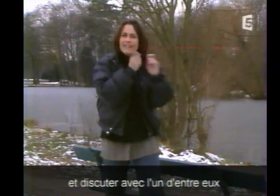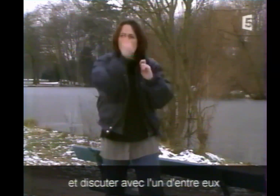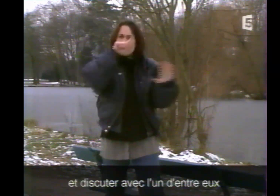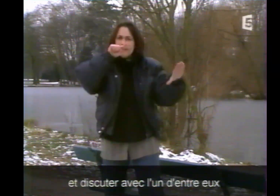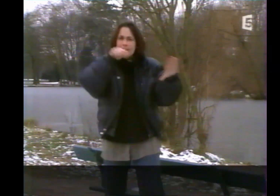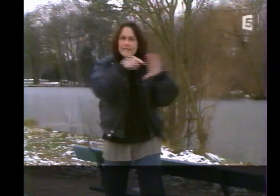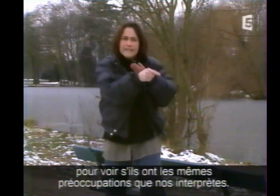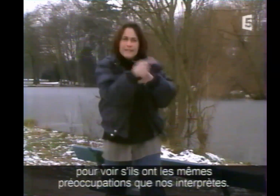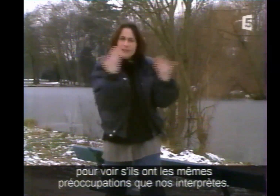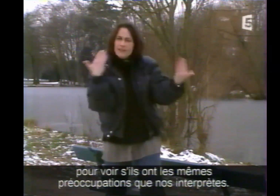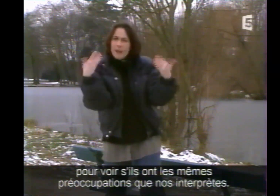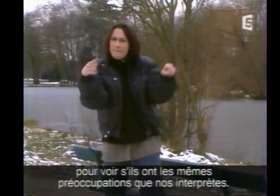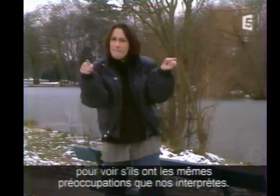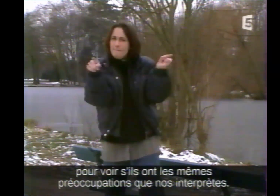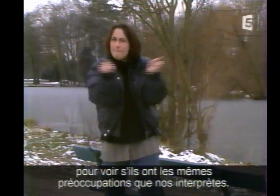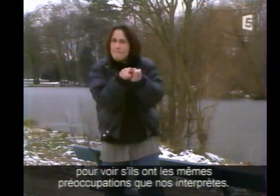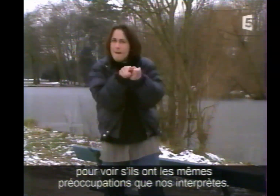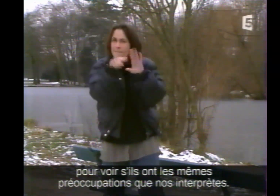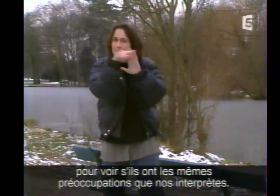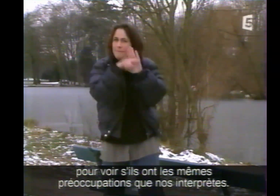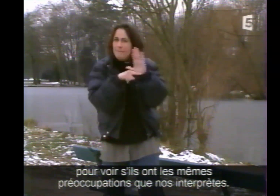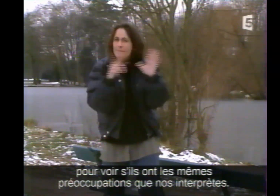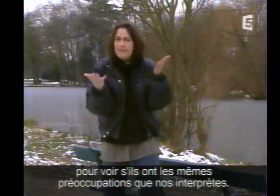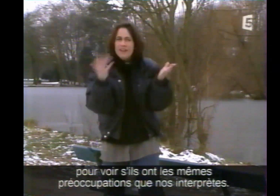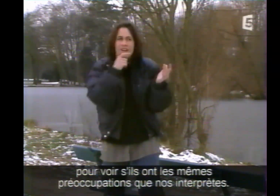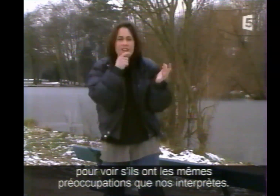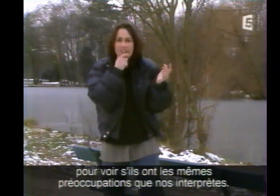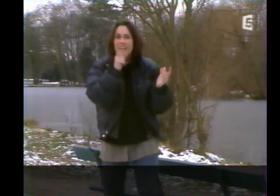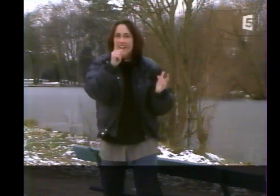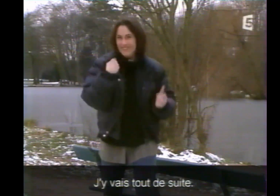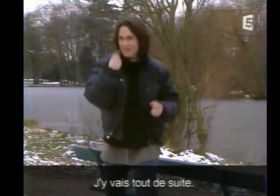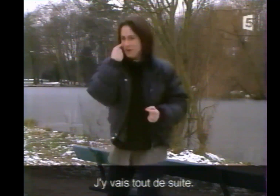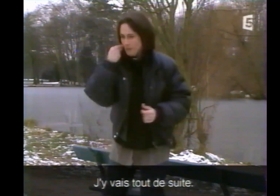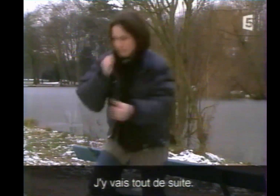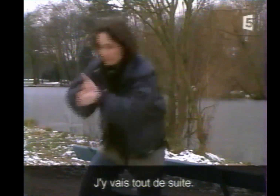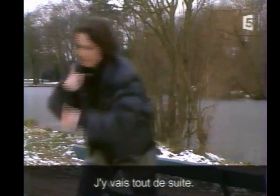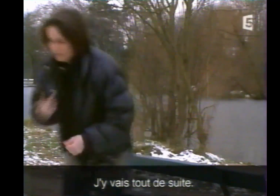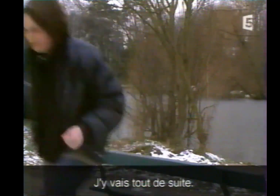l'un d'entre eux pour voir s'ils ont les mêmes préoccupations que nos interprètes. J'y vais tout de suite.